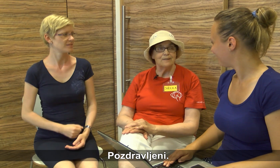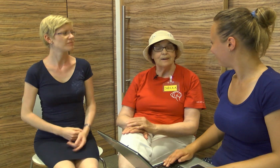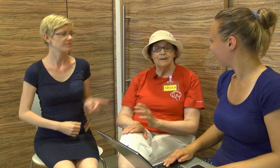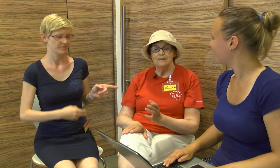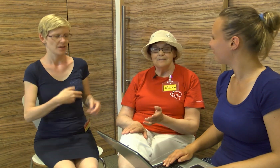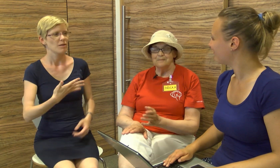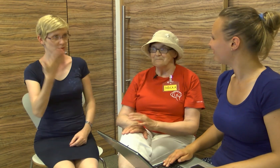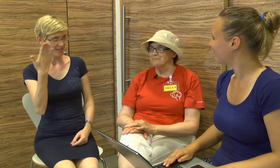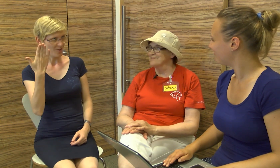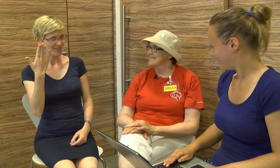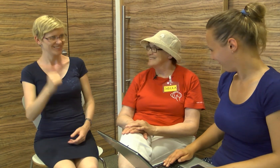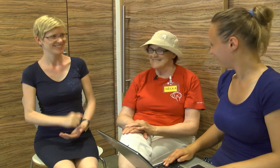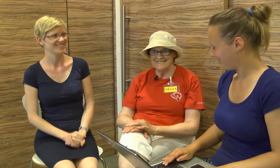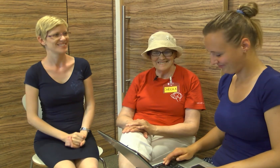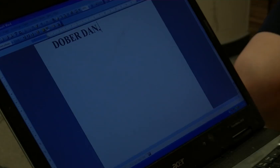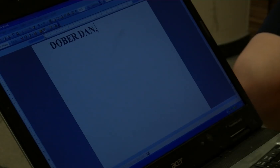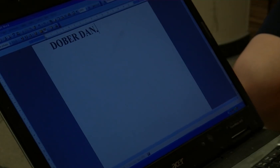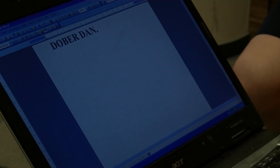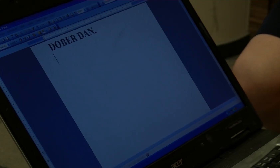soltará a Olane.